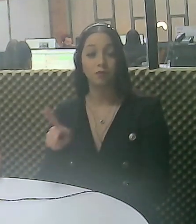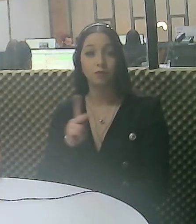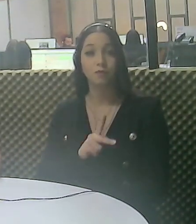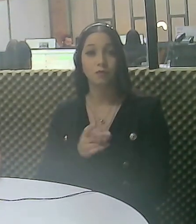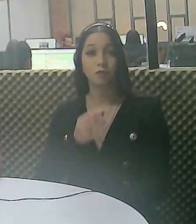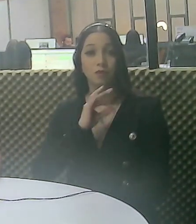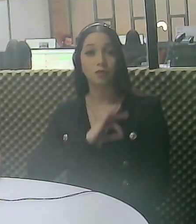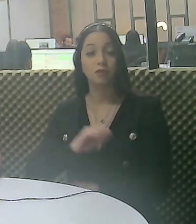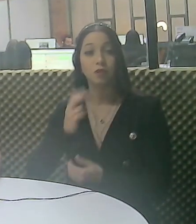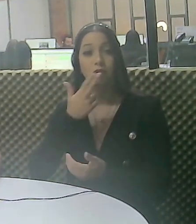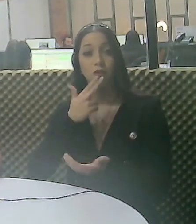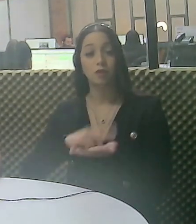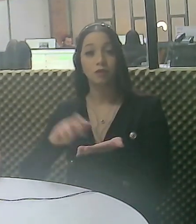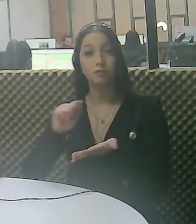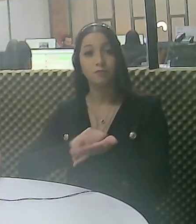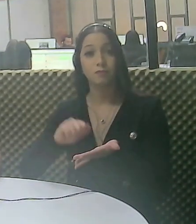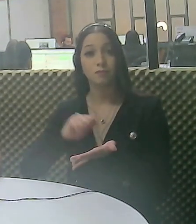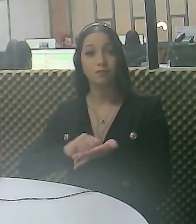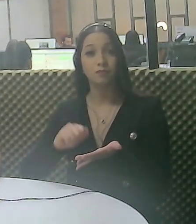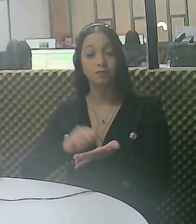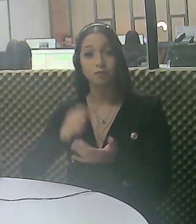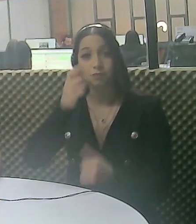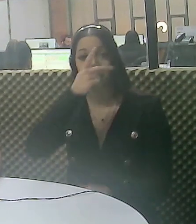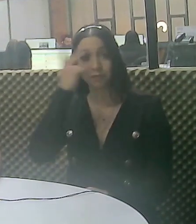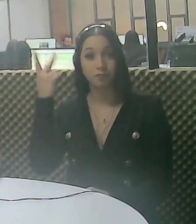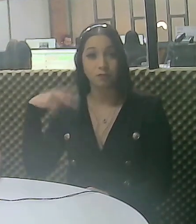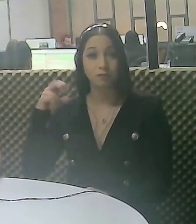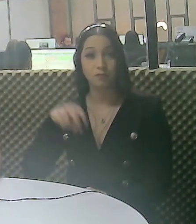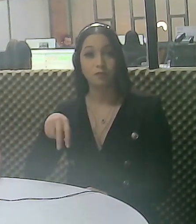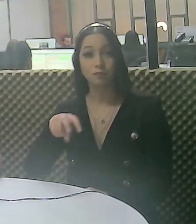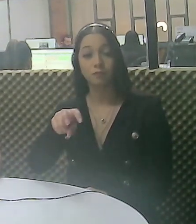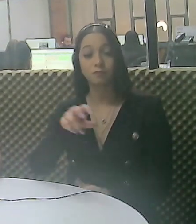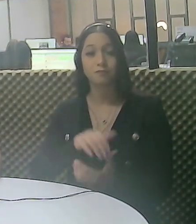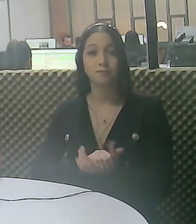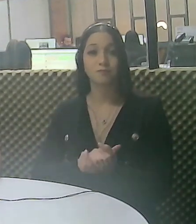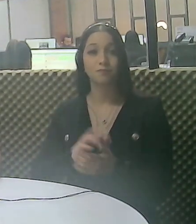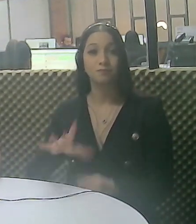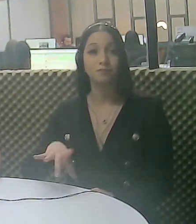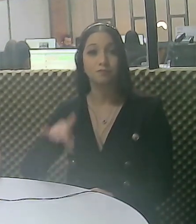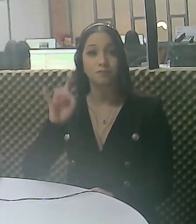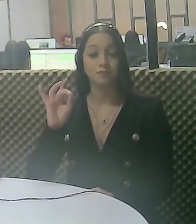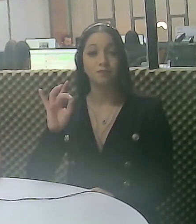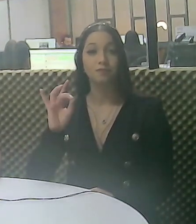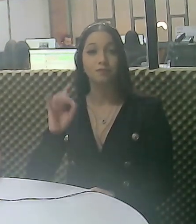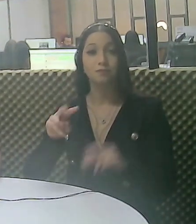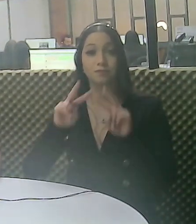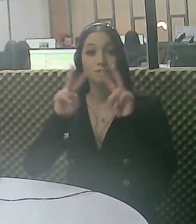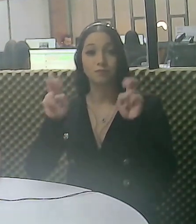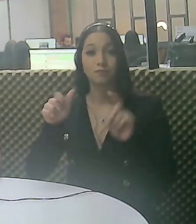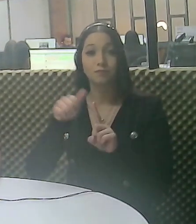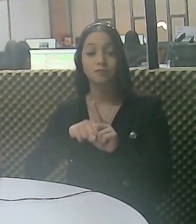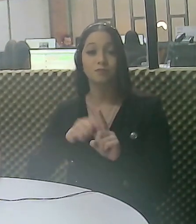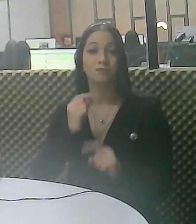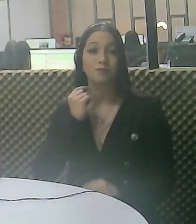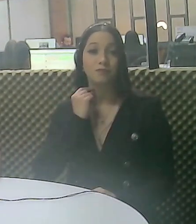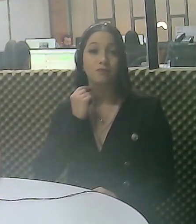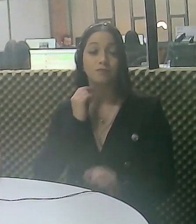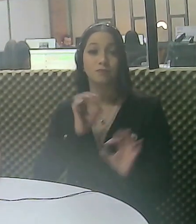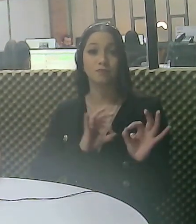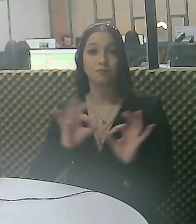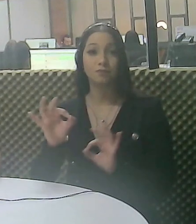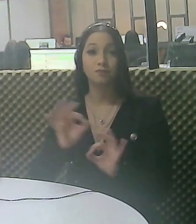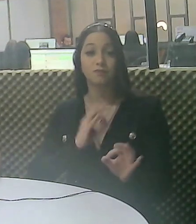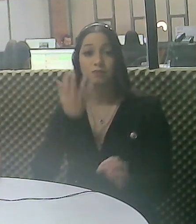a renda escrevendo cartas para pessoas que passam pelo local. A escolha ocorre dentro do tema do mês de maio para o